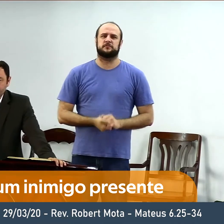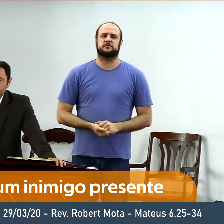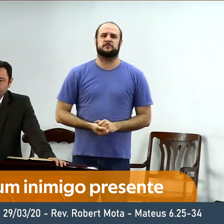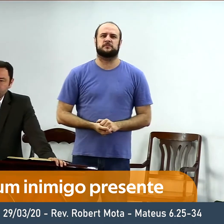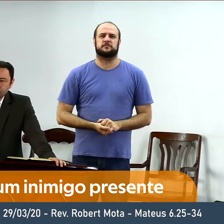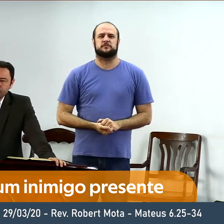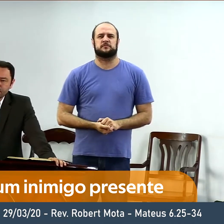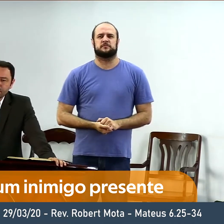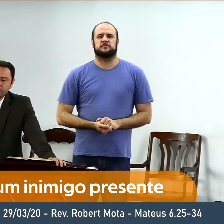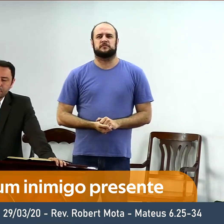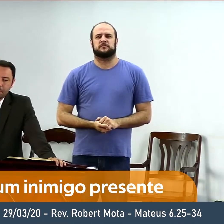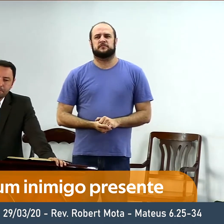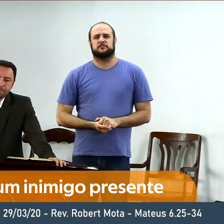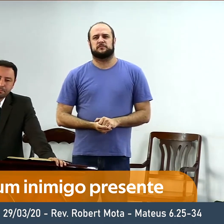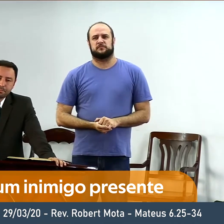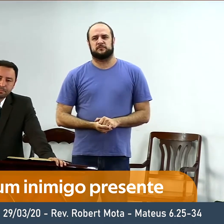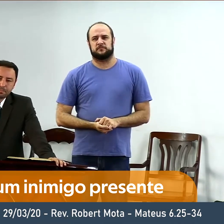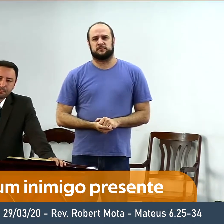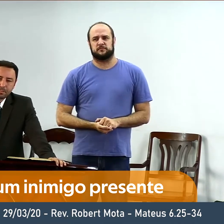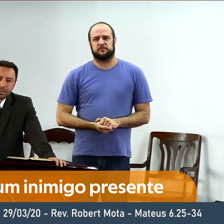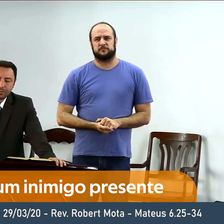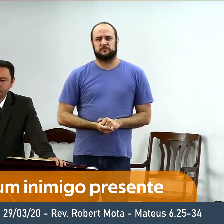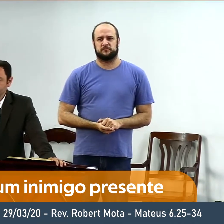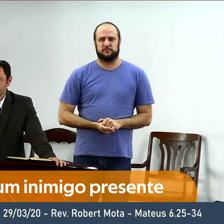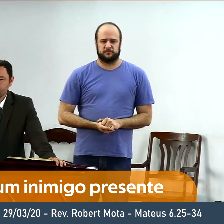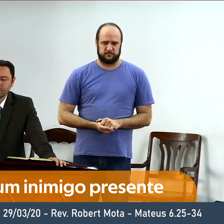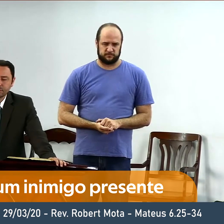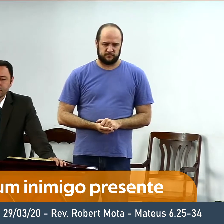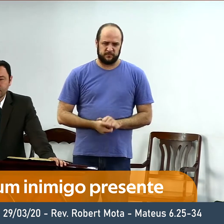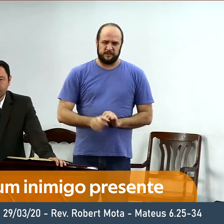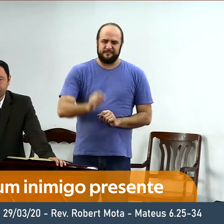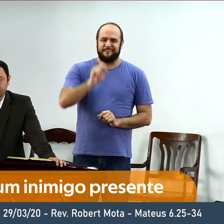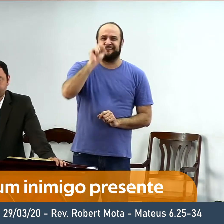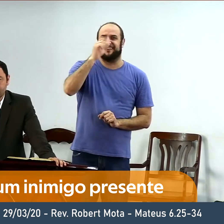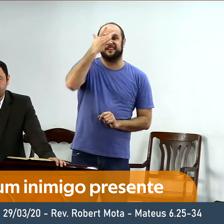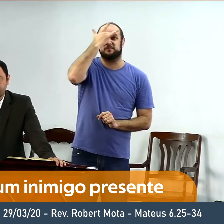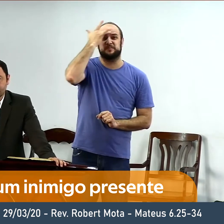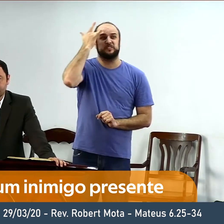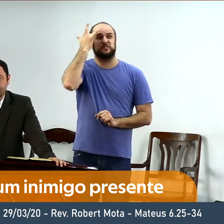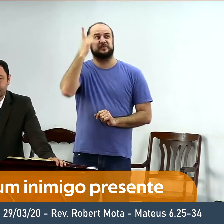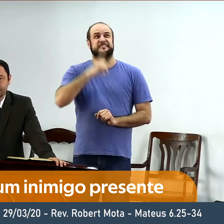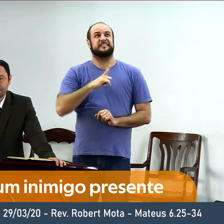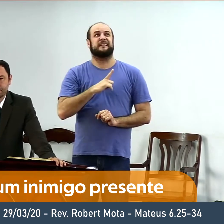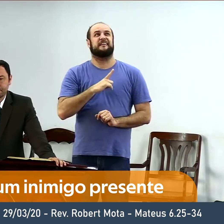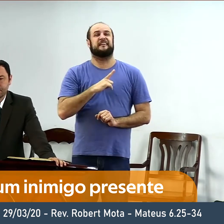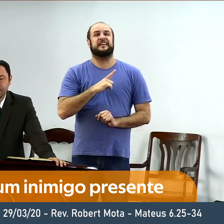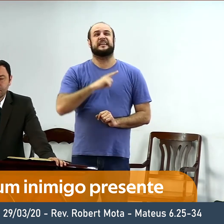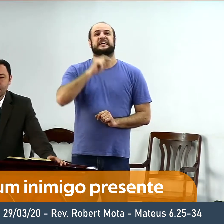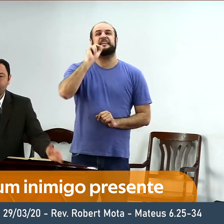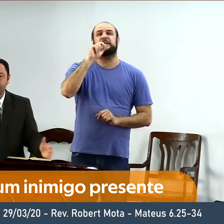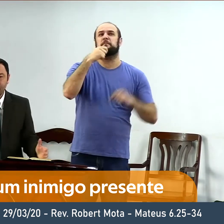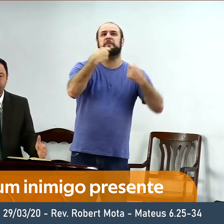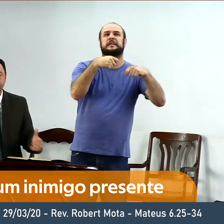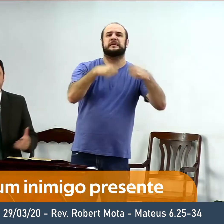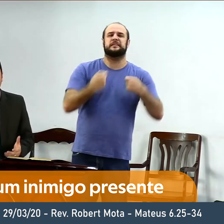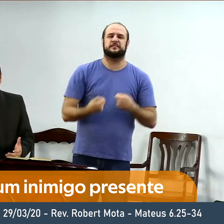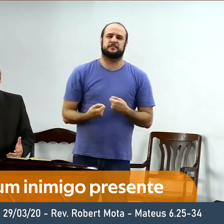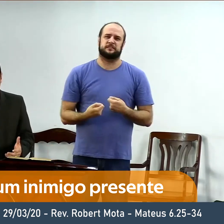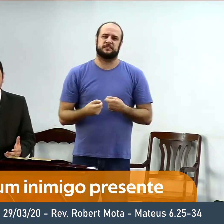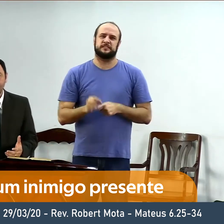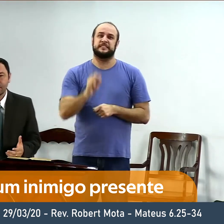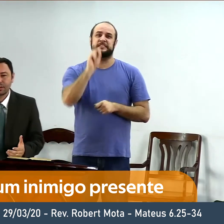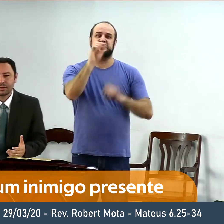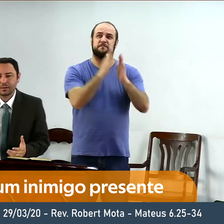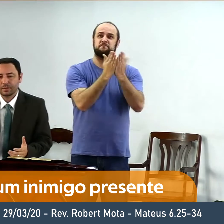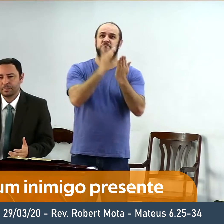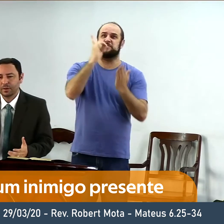O que essas pessoas precisam? O que está acontecendo com essas pessoas? Qual é a palavra de